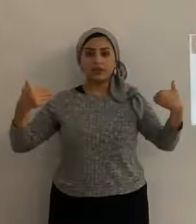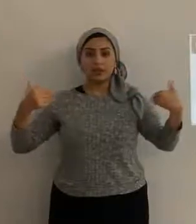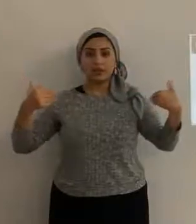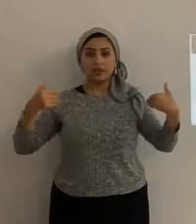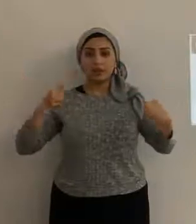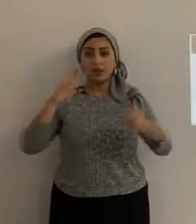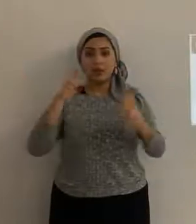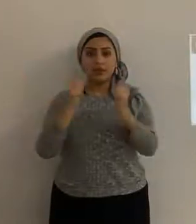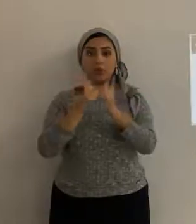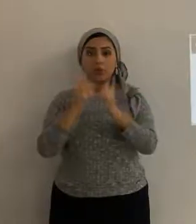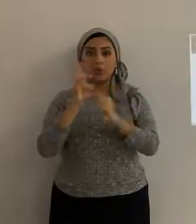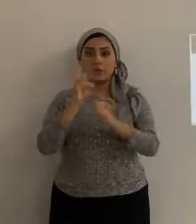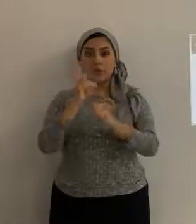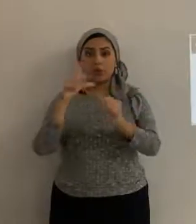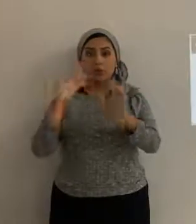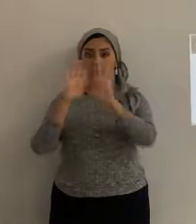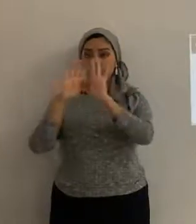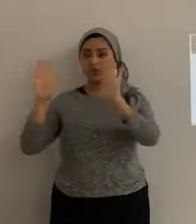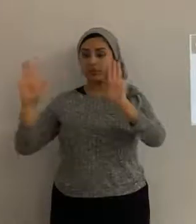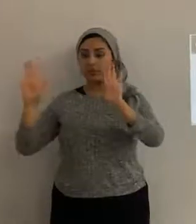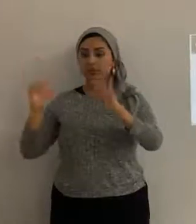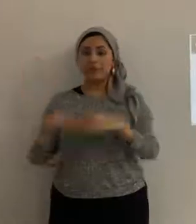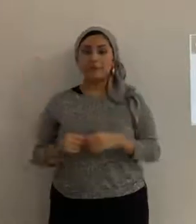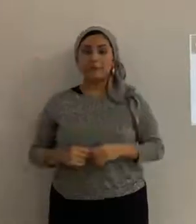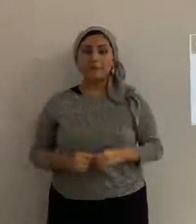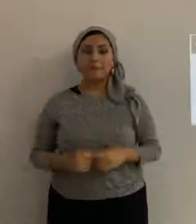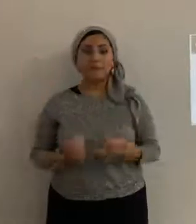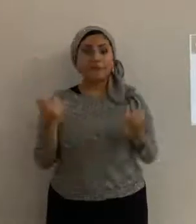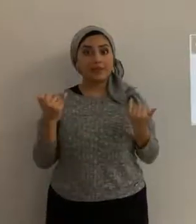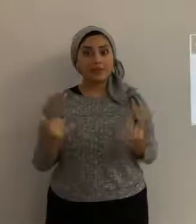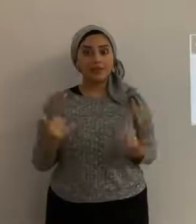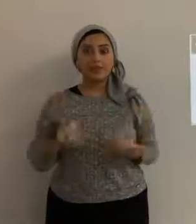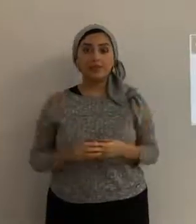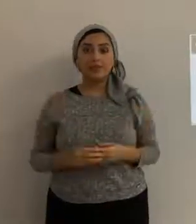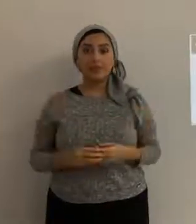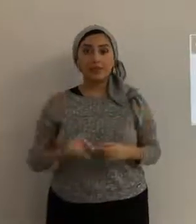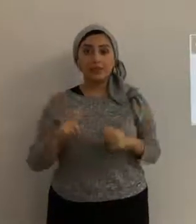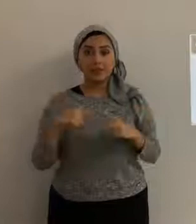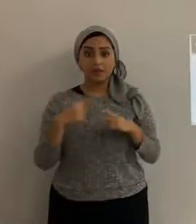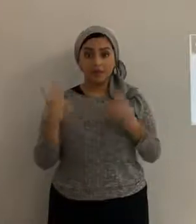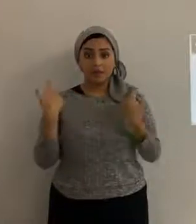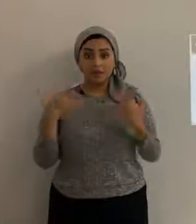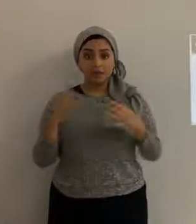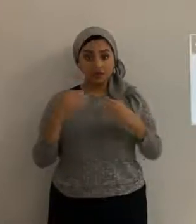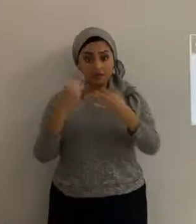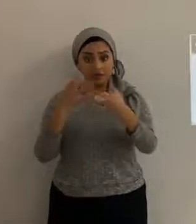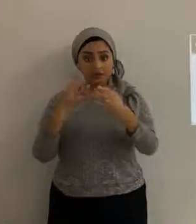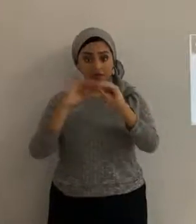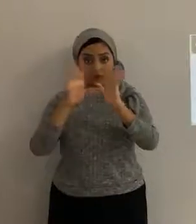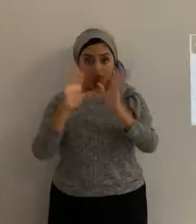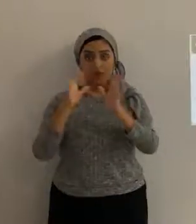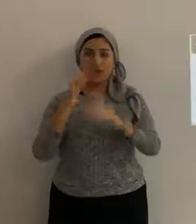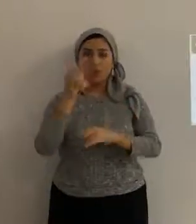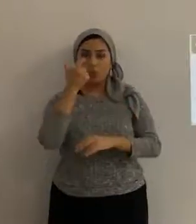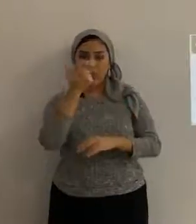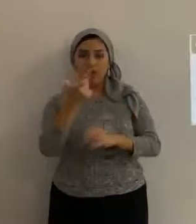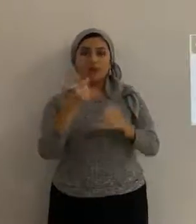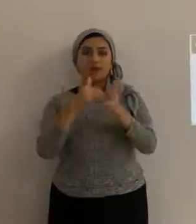murallas. Esto es muy importante. Ahora, una vez hecho esta aclaración, quiero volverlos a invitar a ver el video. El cótel es parte